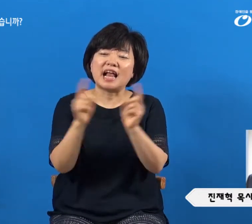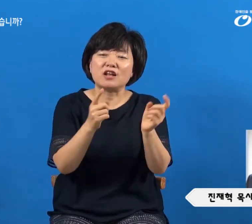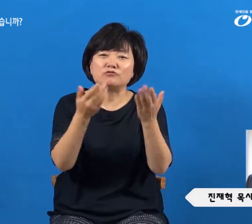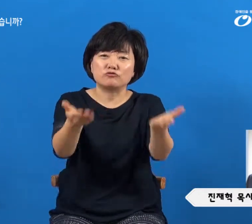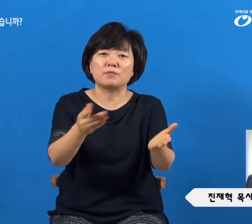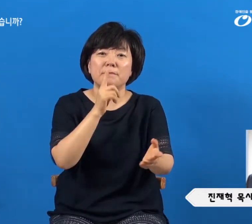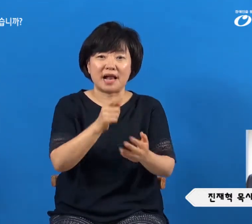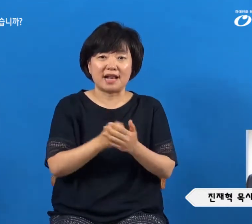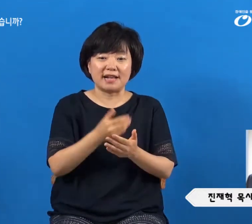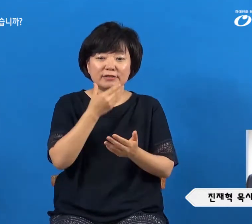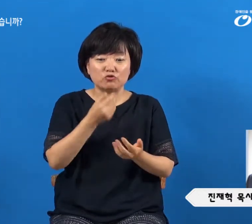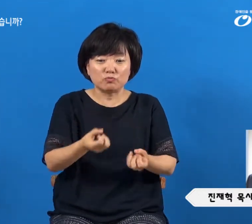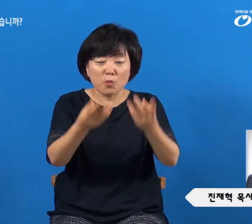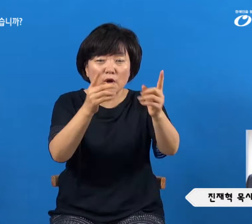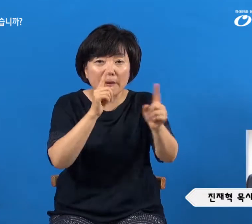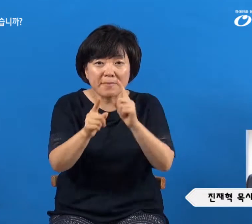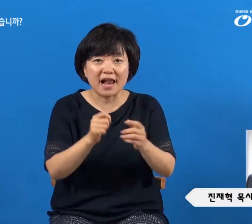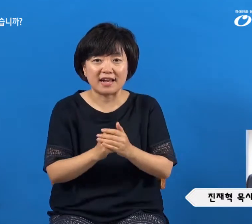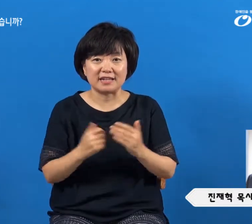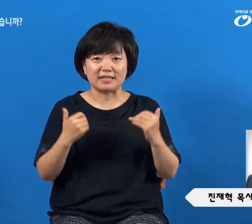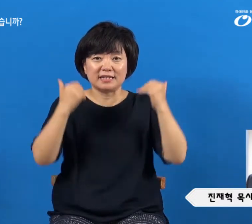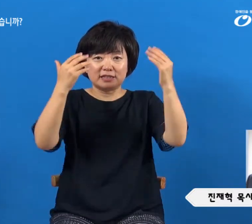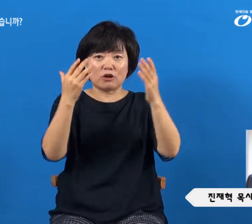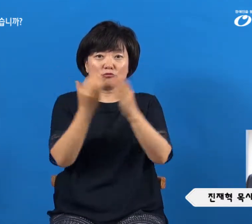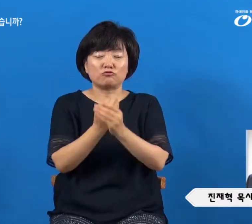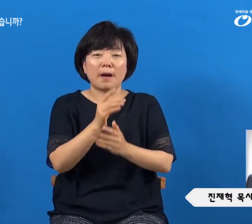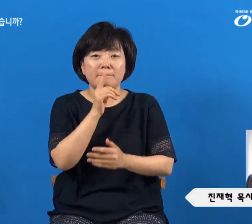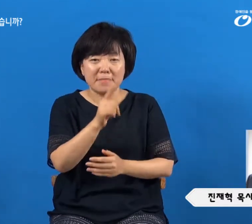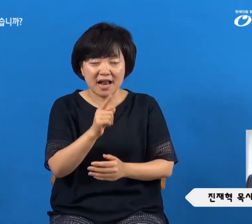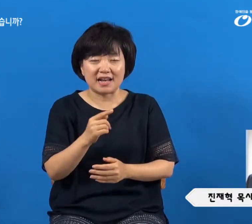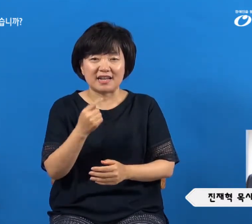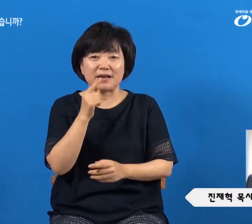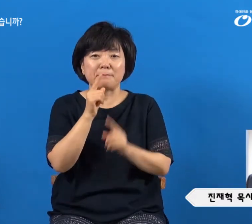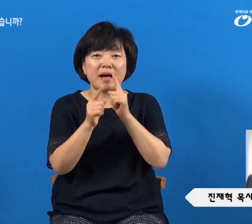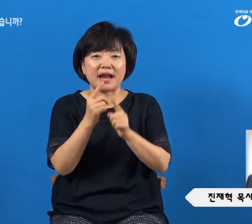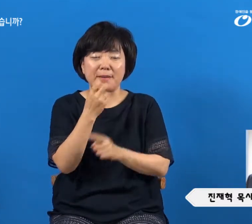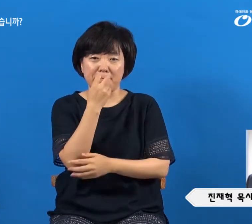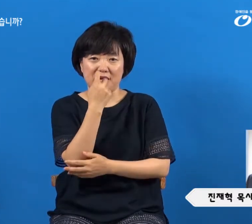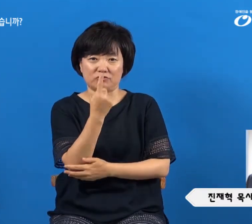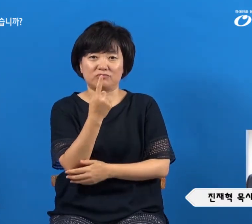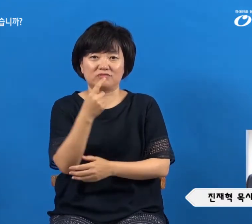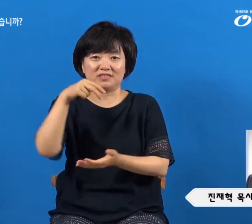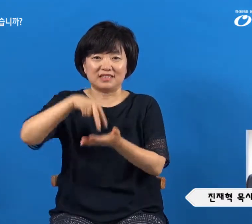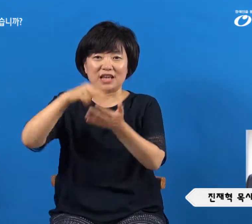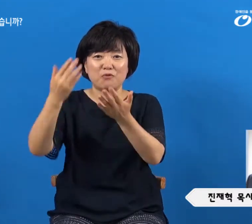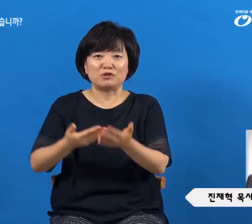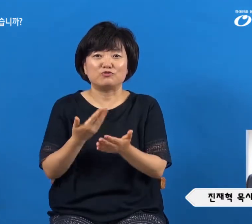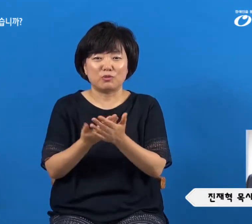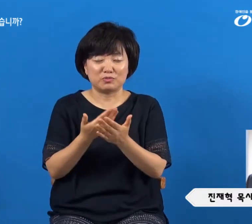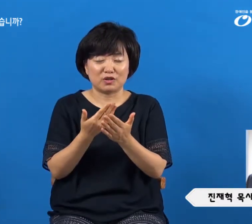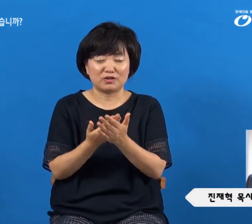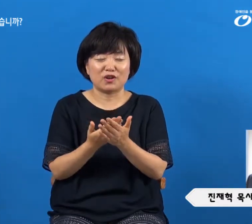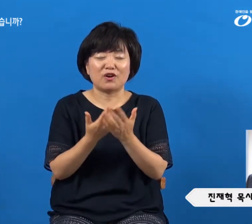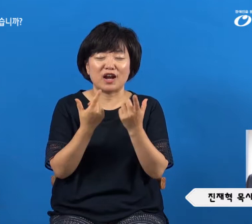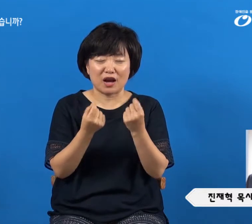말, 성숙한 말, 내 입에 파수꾼을 세워주십시오. 오늘